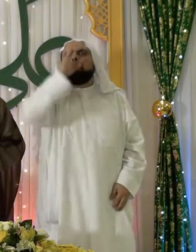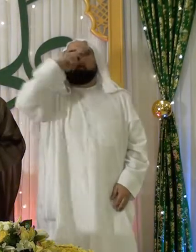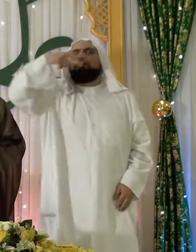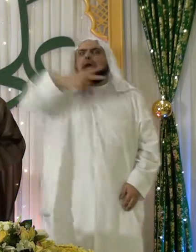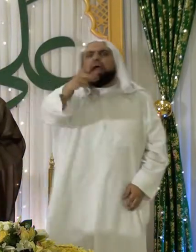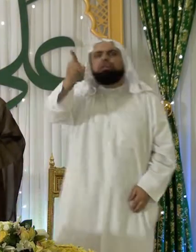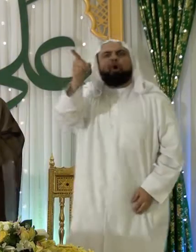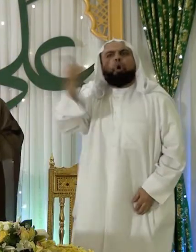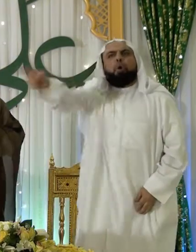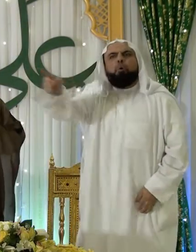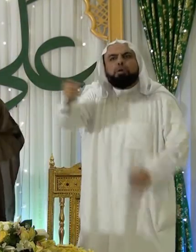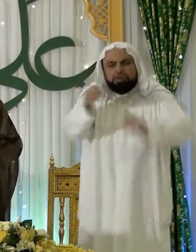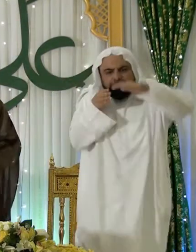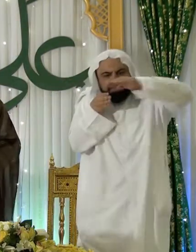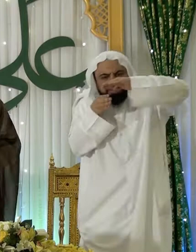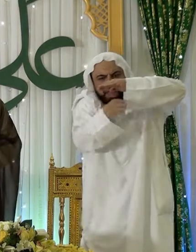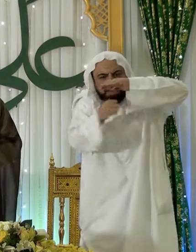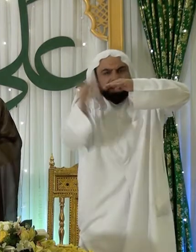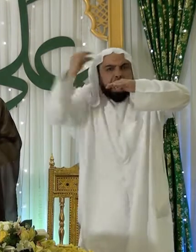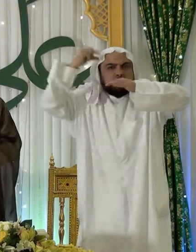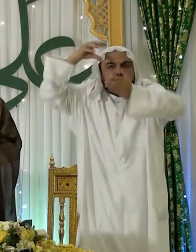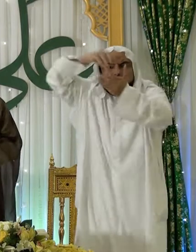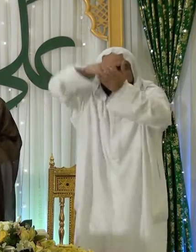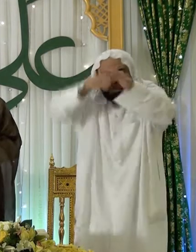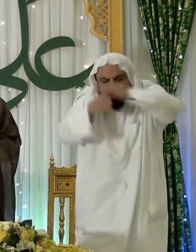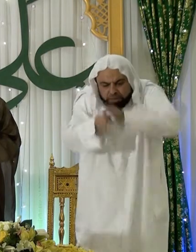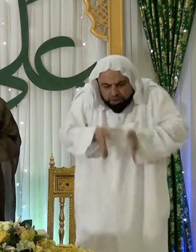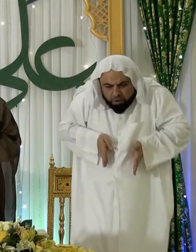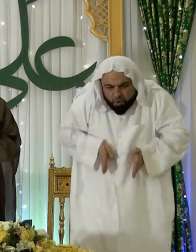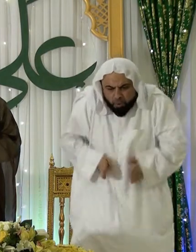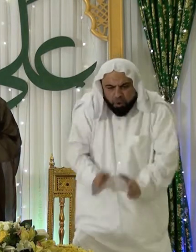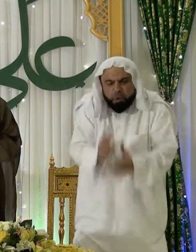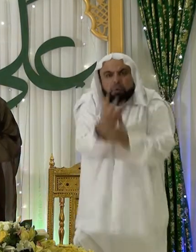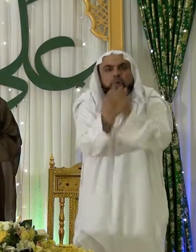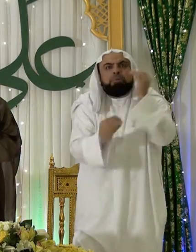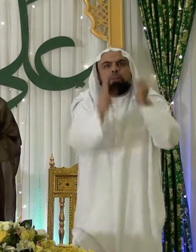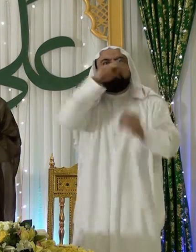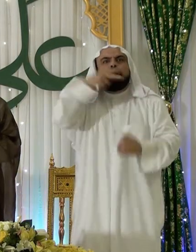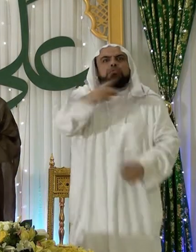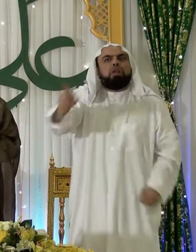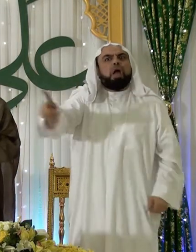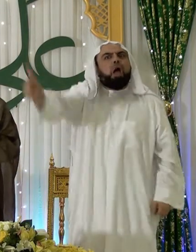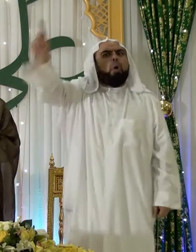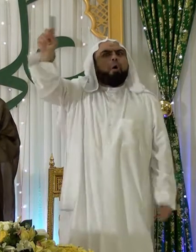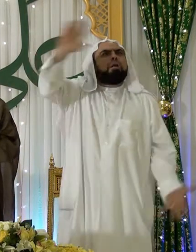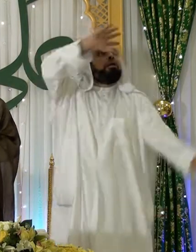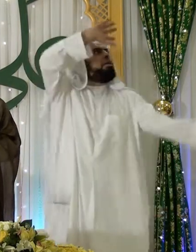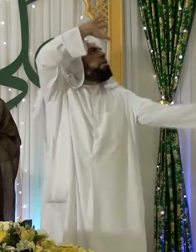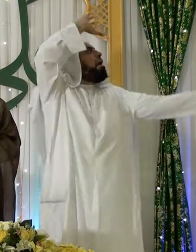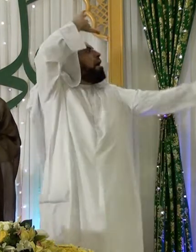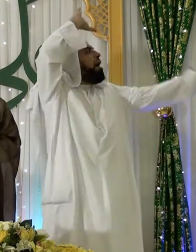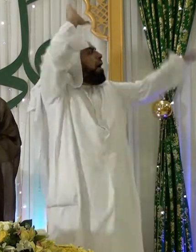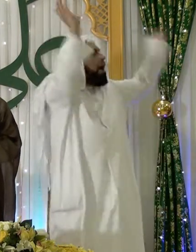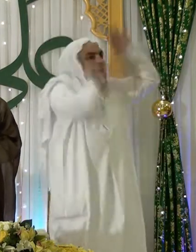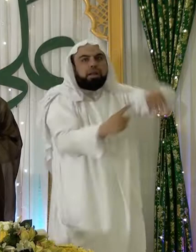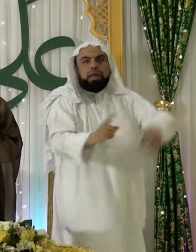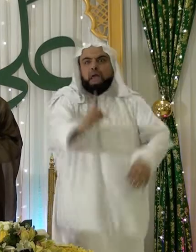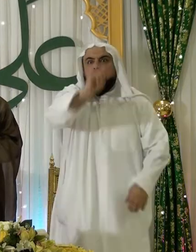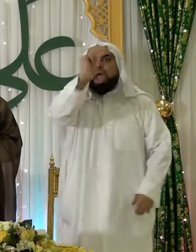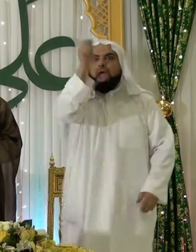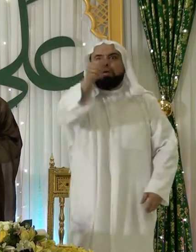السلام من بين كل أبناء الأمة الإسلامية، وليكون